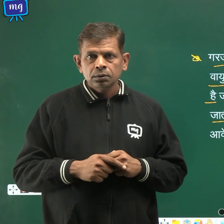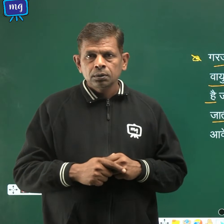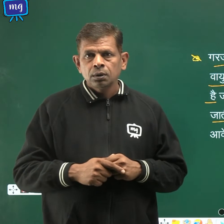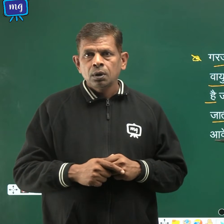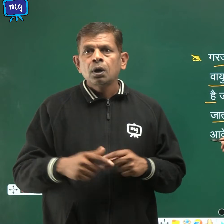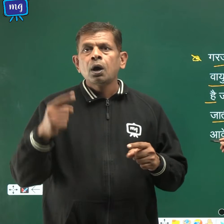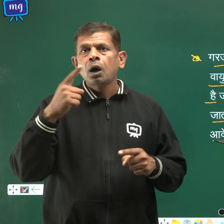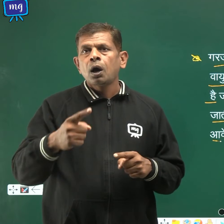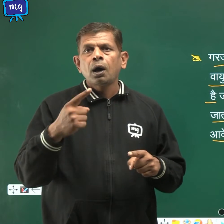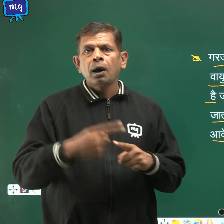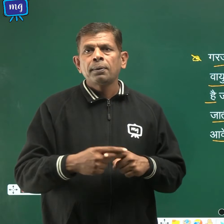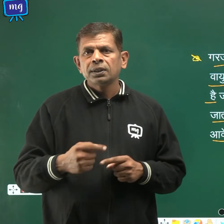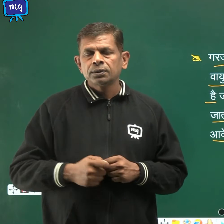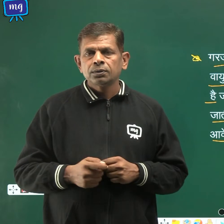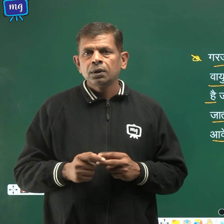आवेशों का